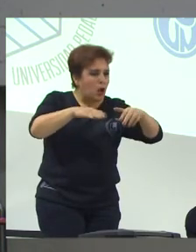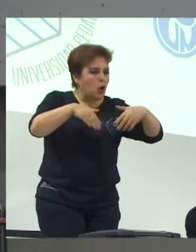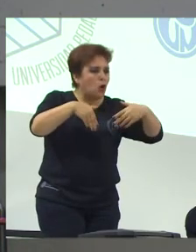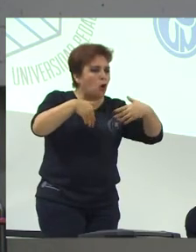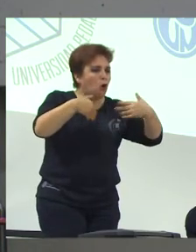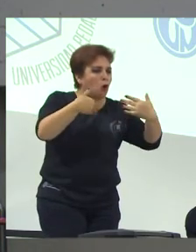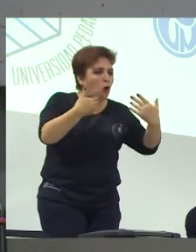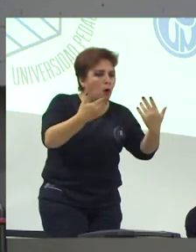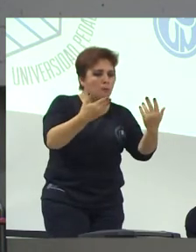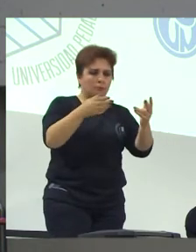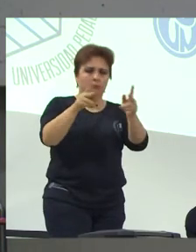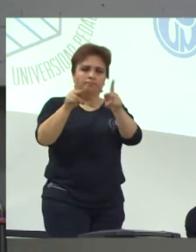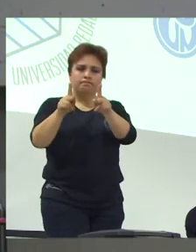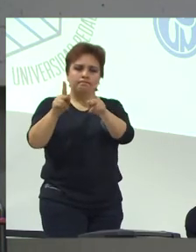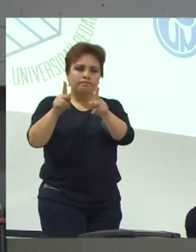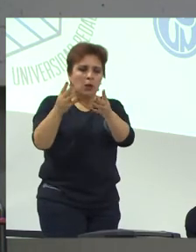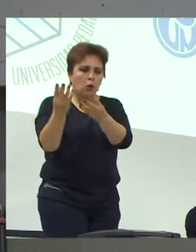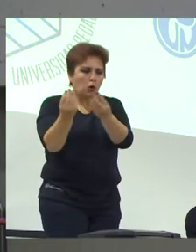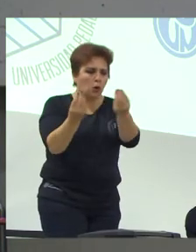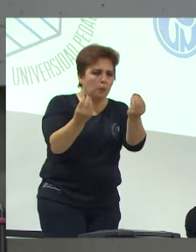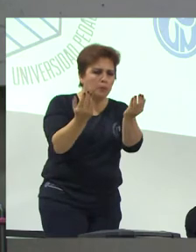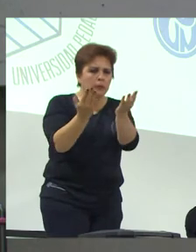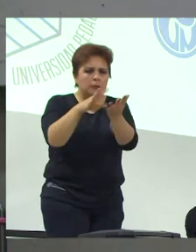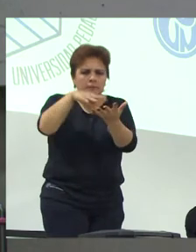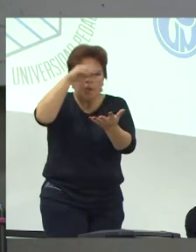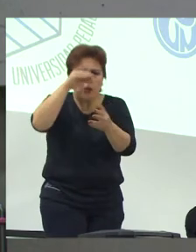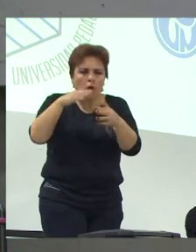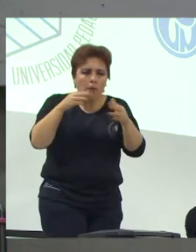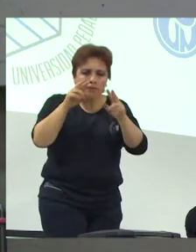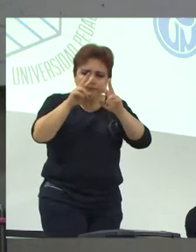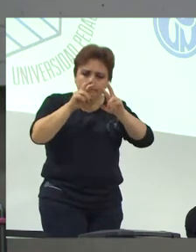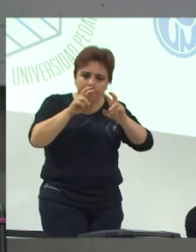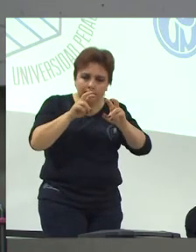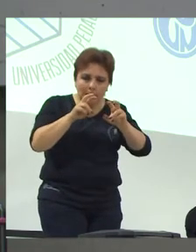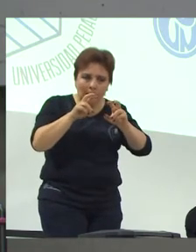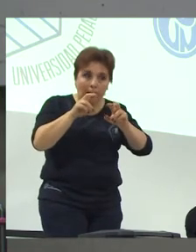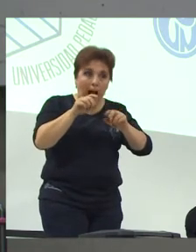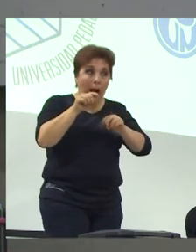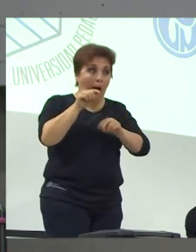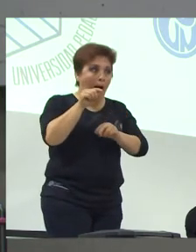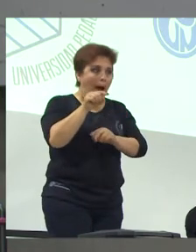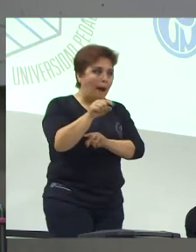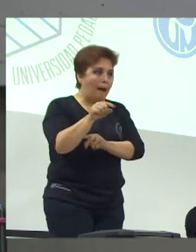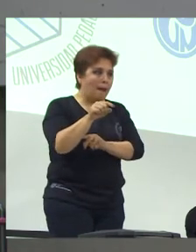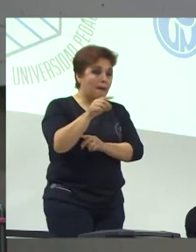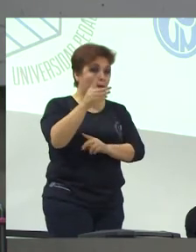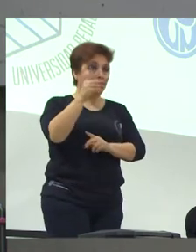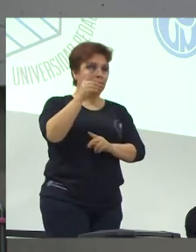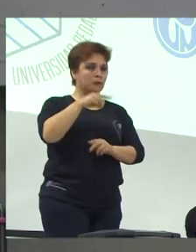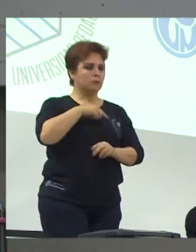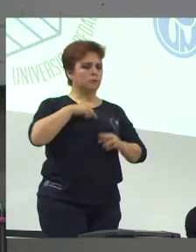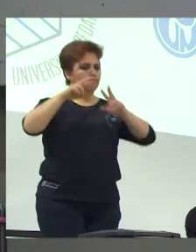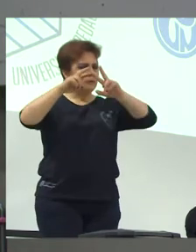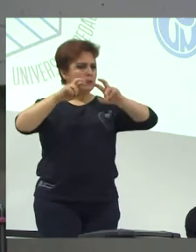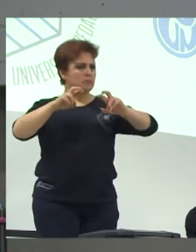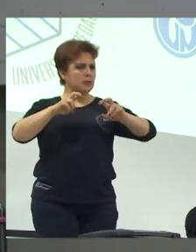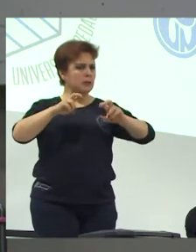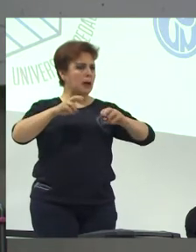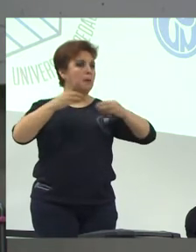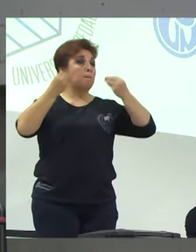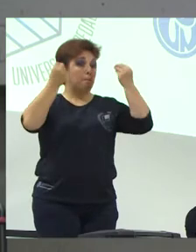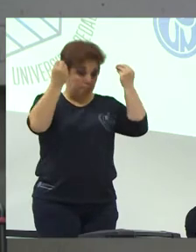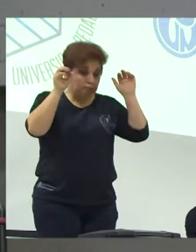acompaña hay que mencionar el hecho de que al iniciar la segunda mitad del siglo 20